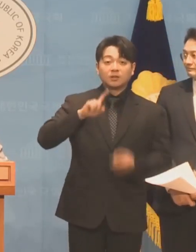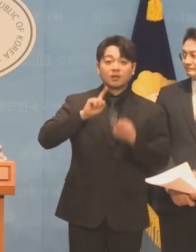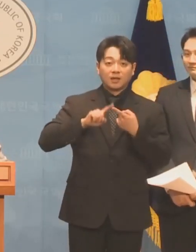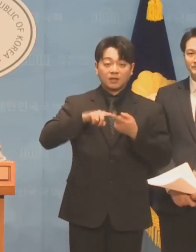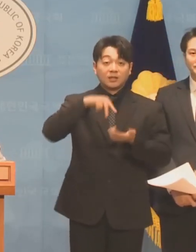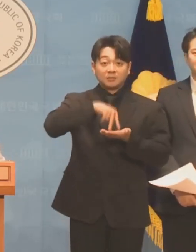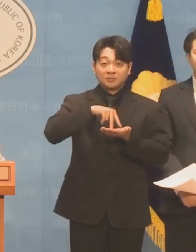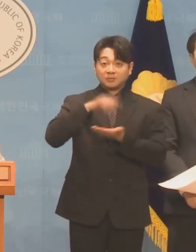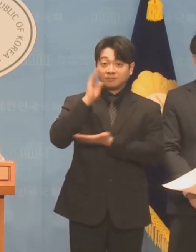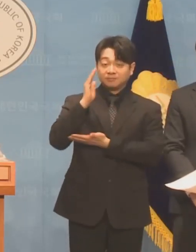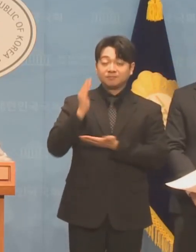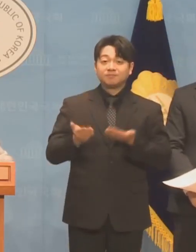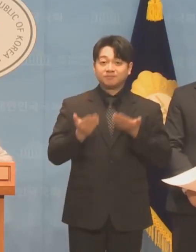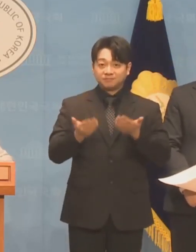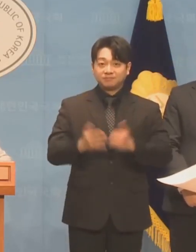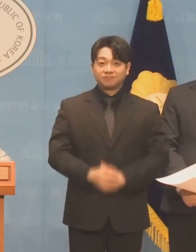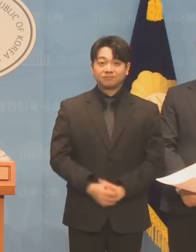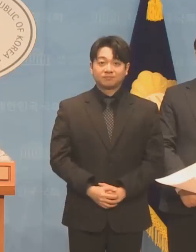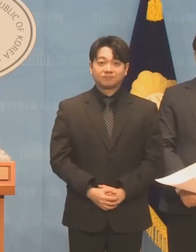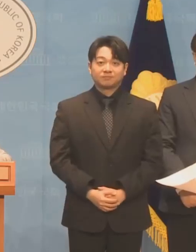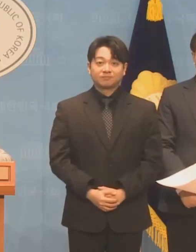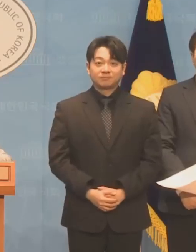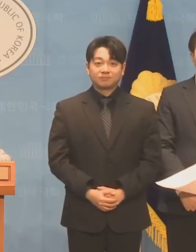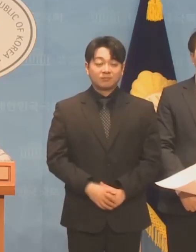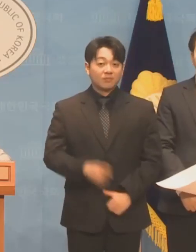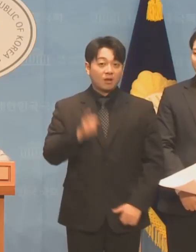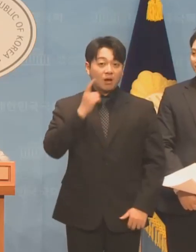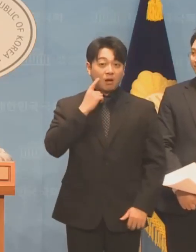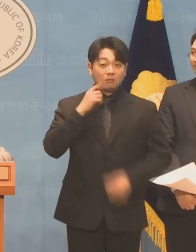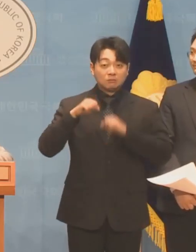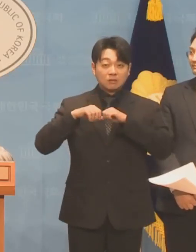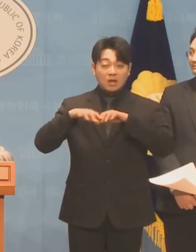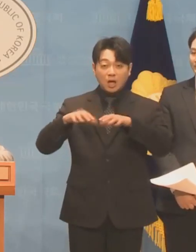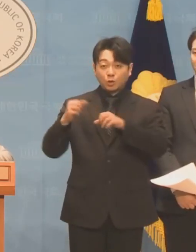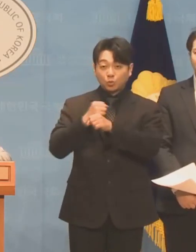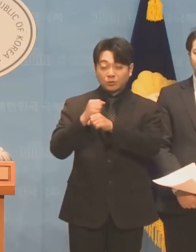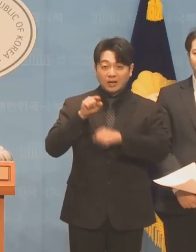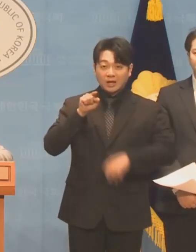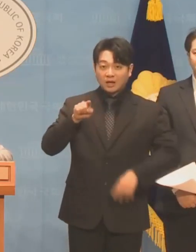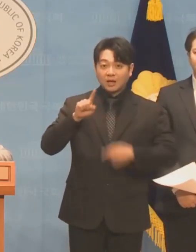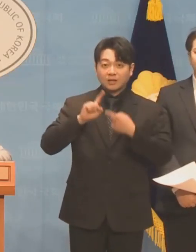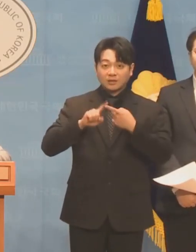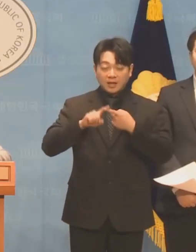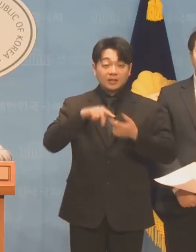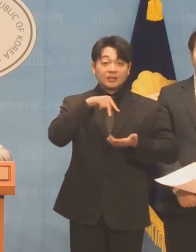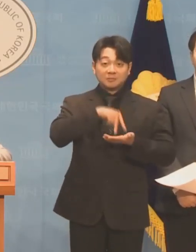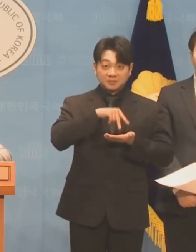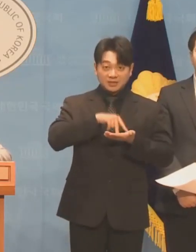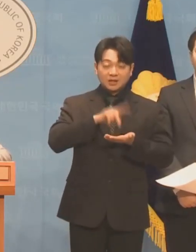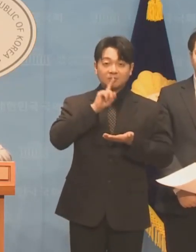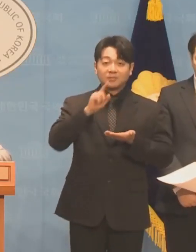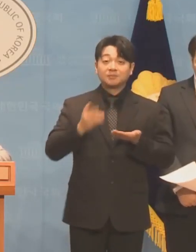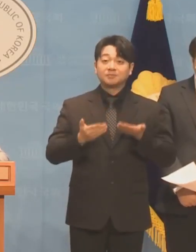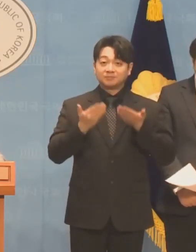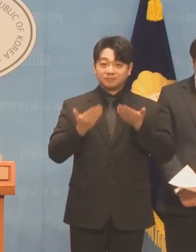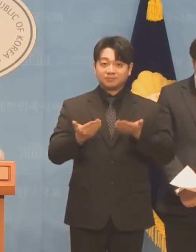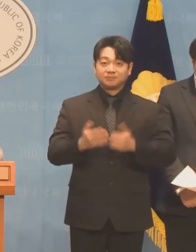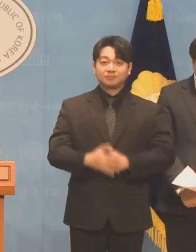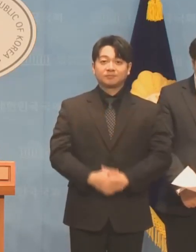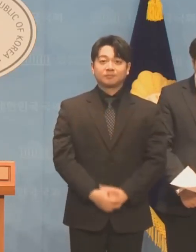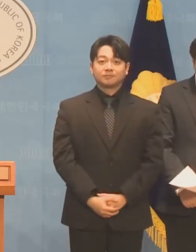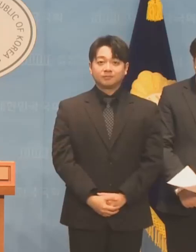전용기 소통위원장하고 함께했습니다. 허위조작단 민주파출소 관련 기자회견문을 양문석 의원께서